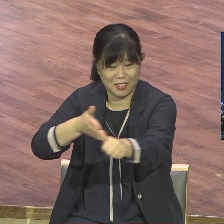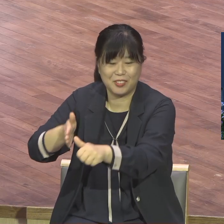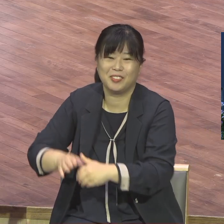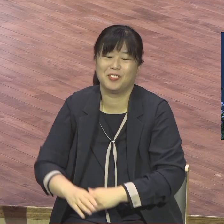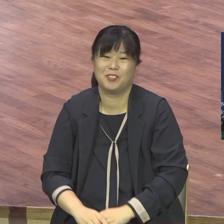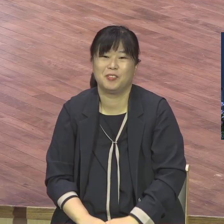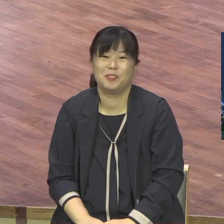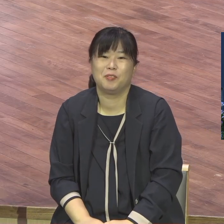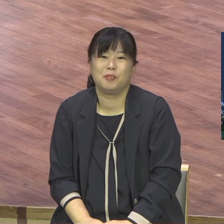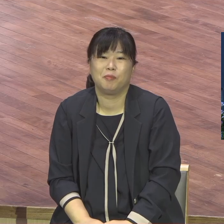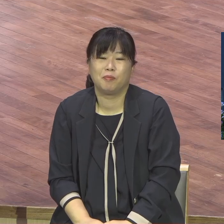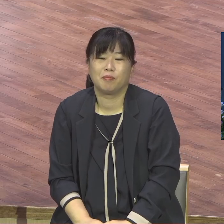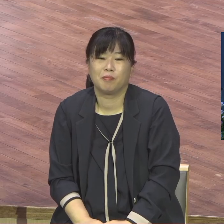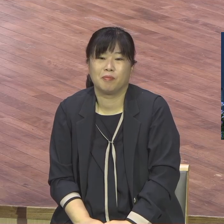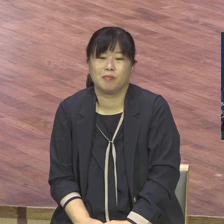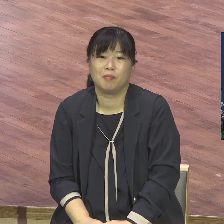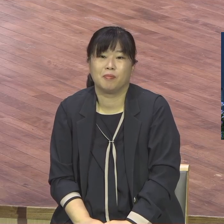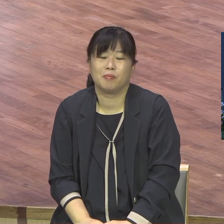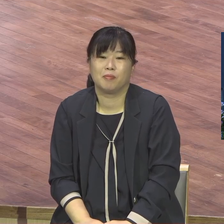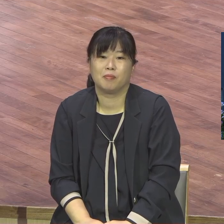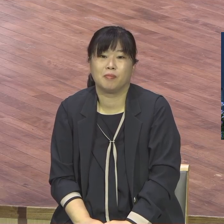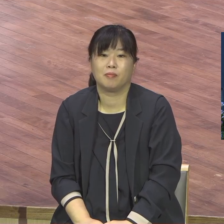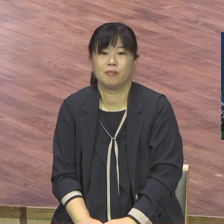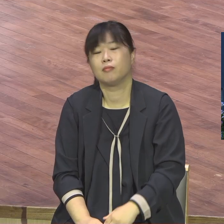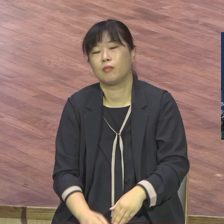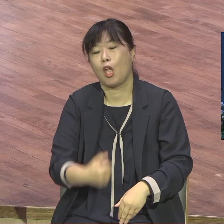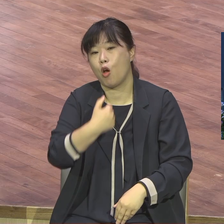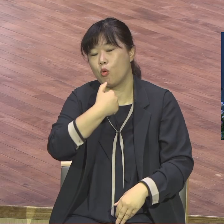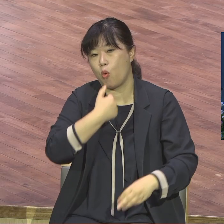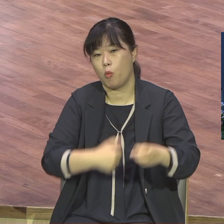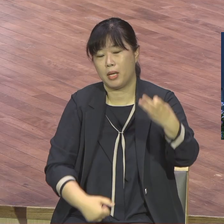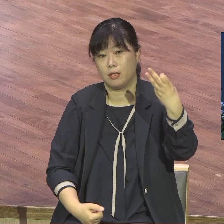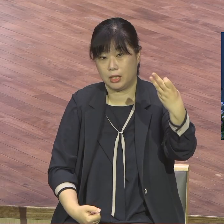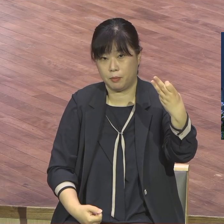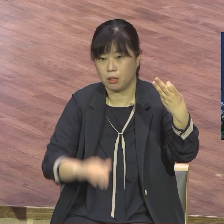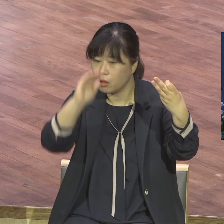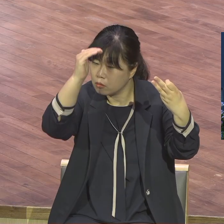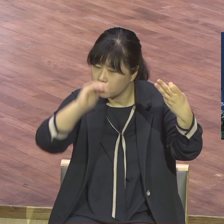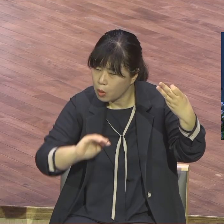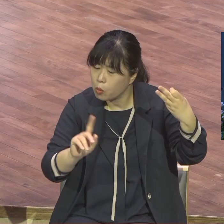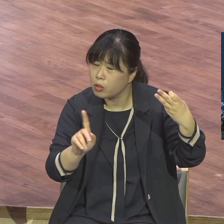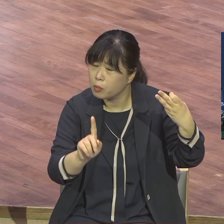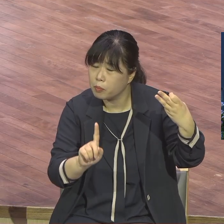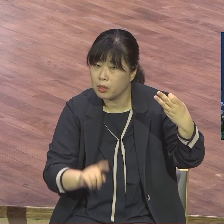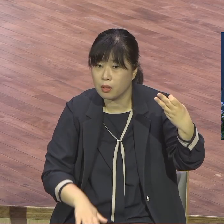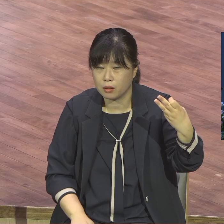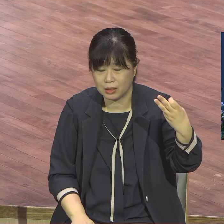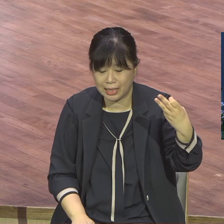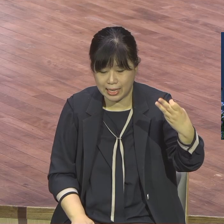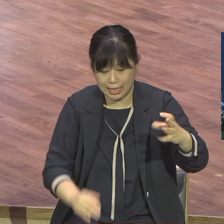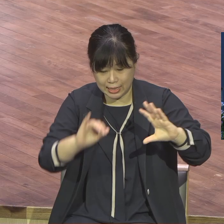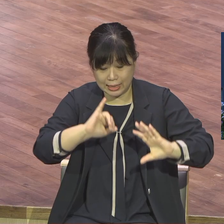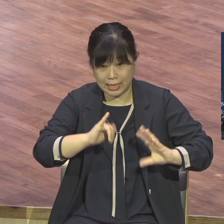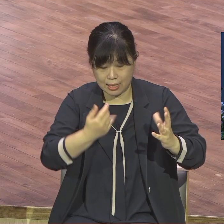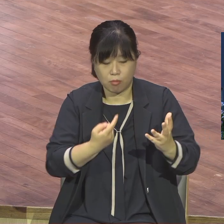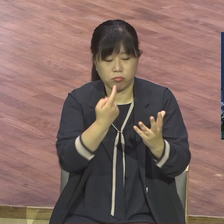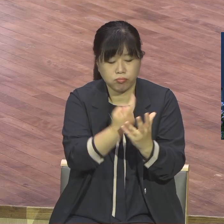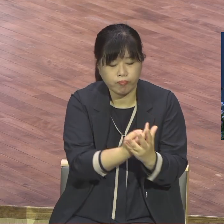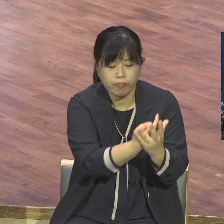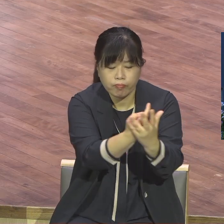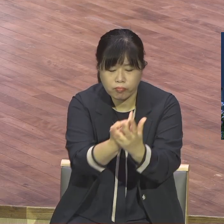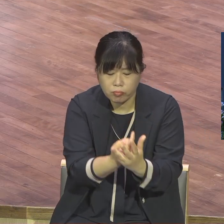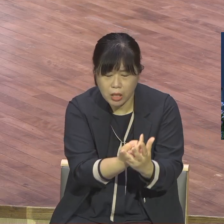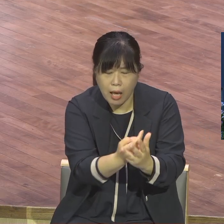자, 이어지는 이 로마서 13장에서는 세상 속에서의 삶을 어떻게 살아가야 하는지에 대해서